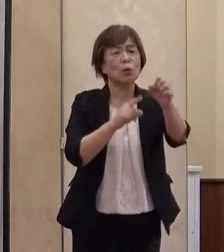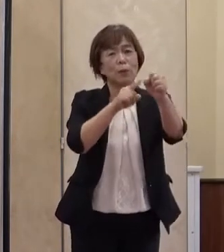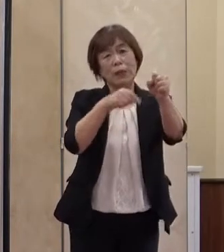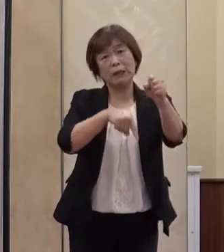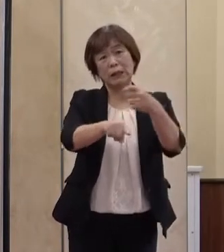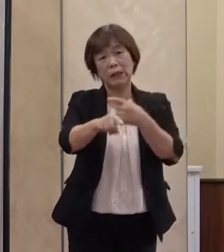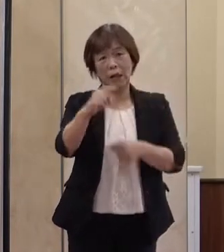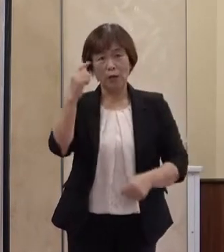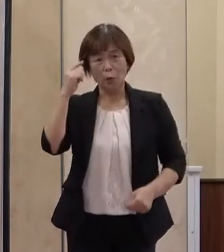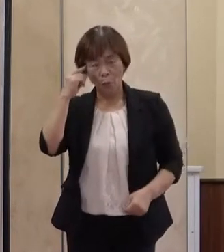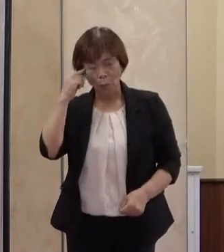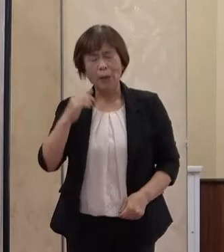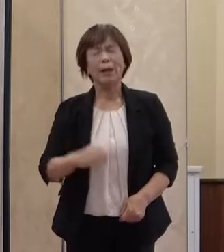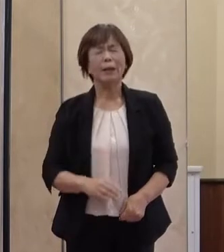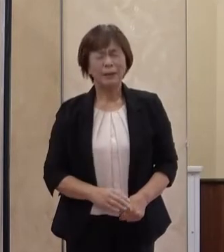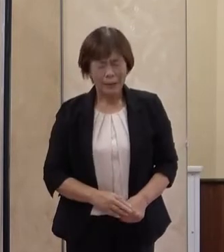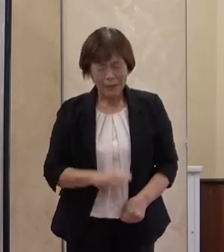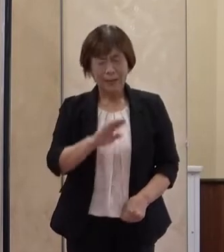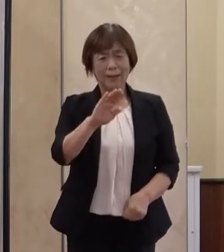います。ただここは、